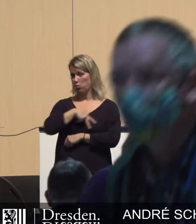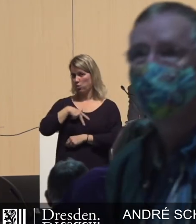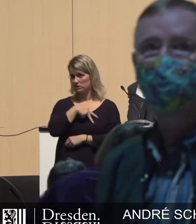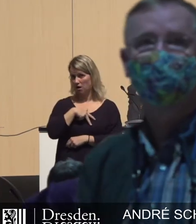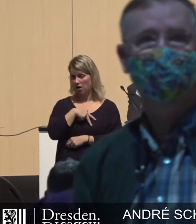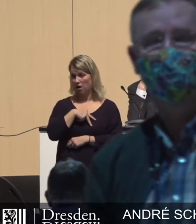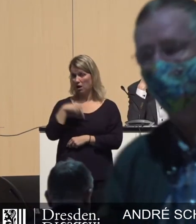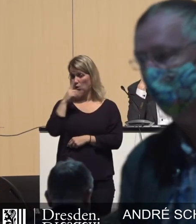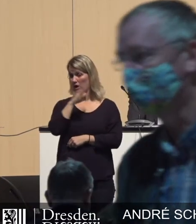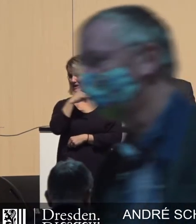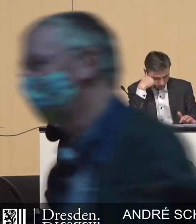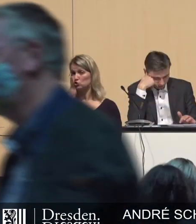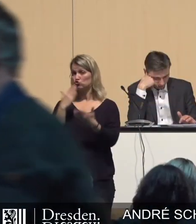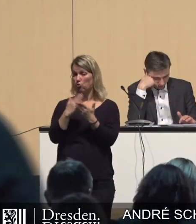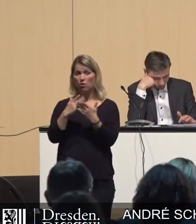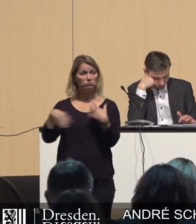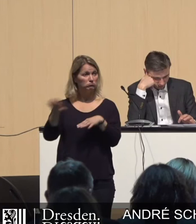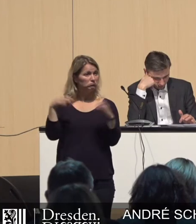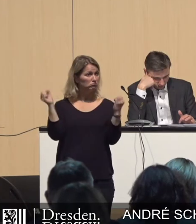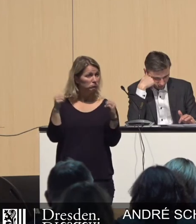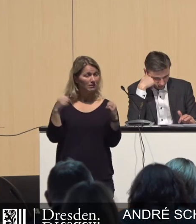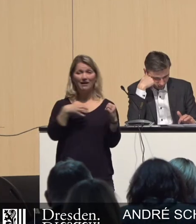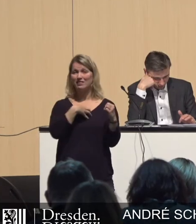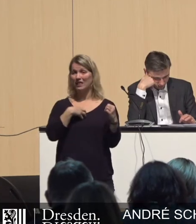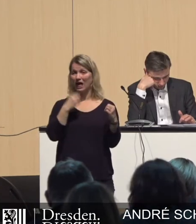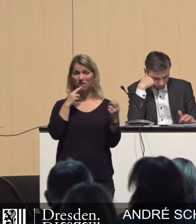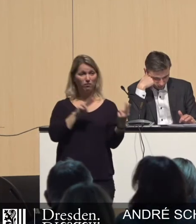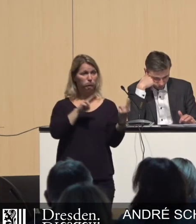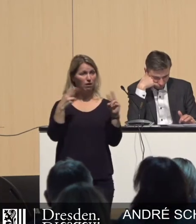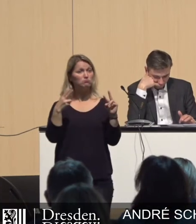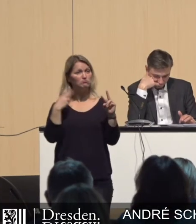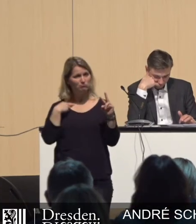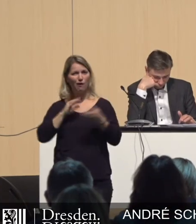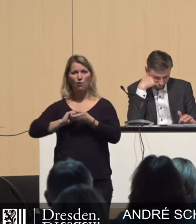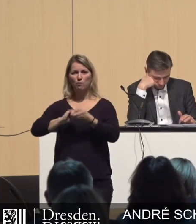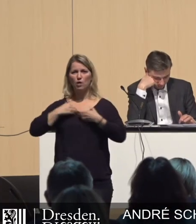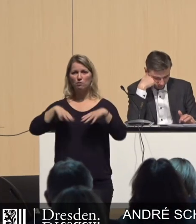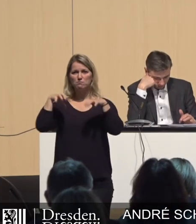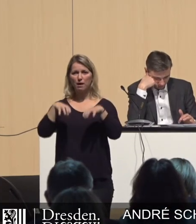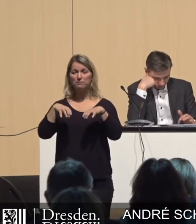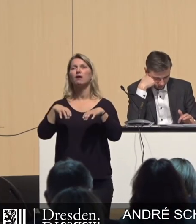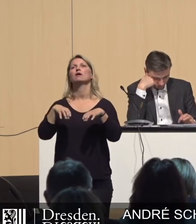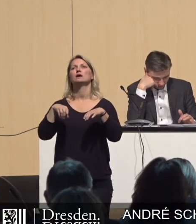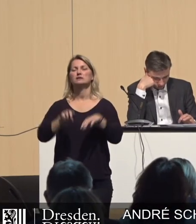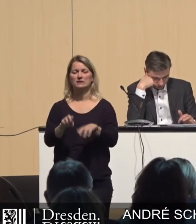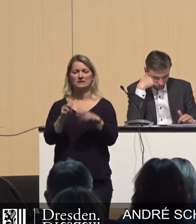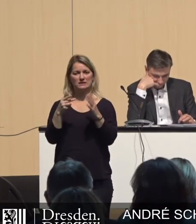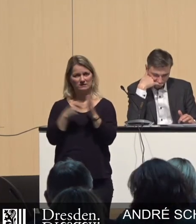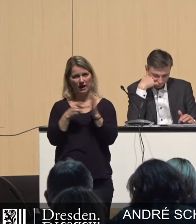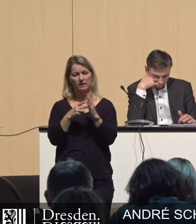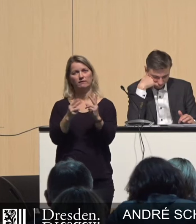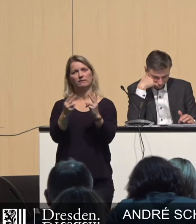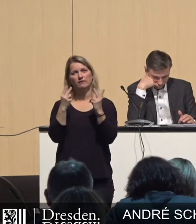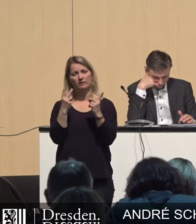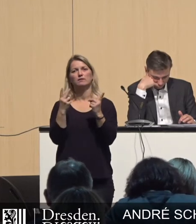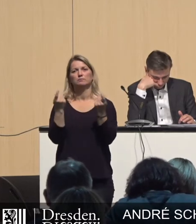vollständigen Rekommunalisierung der DREWAG wird heute ein weiterer wesentlicher Beschluss